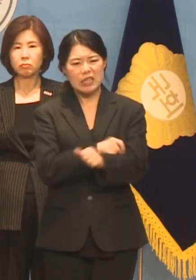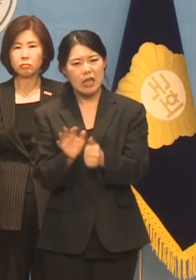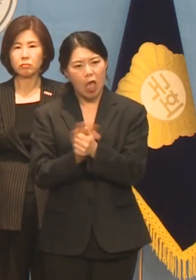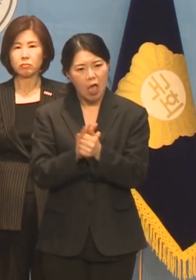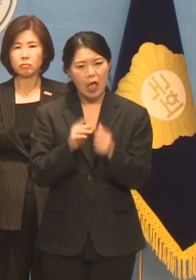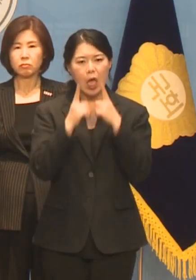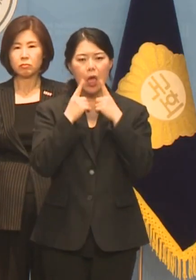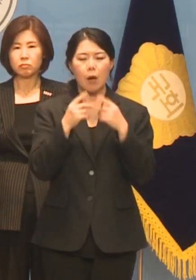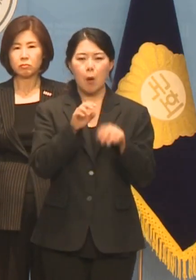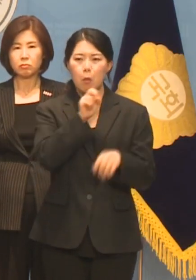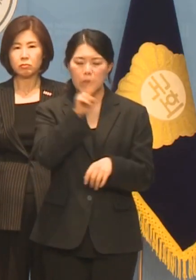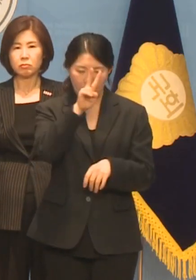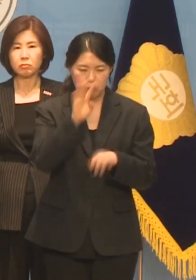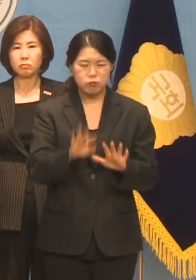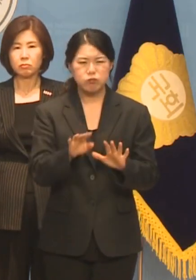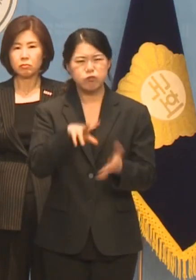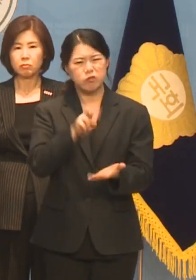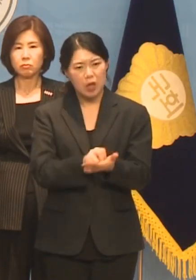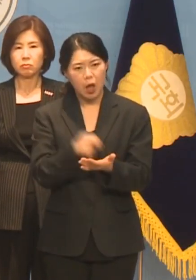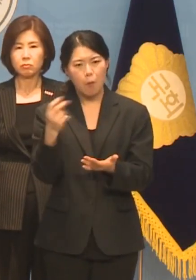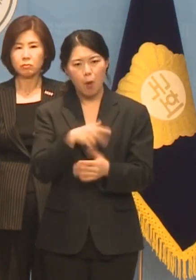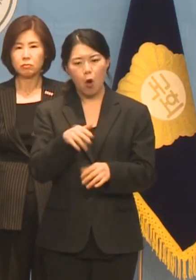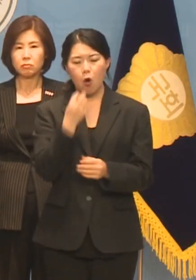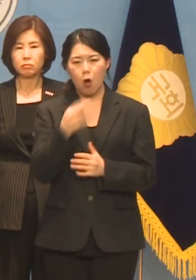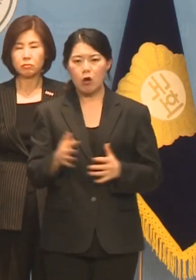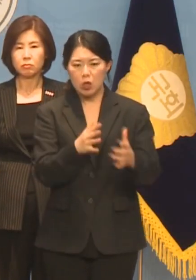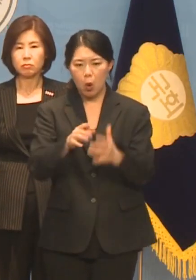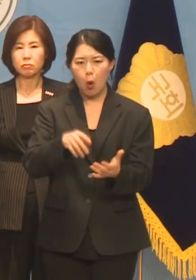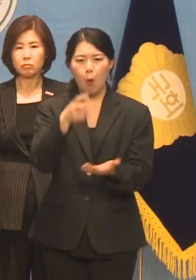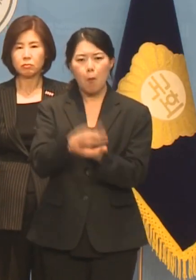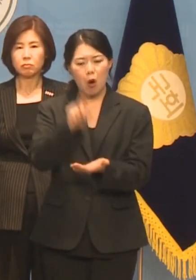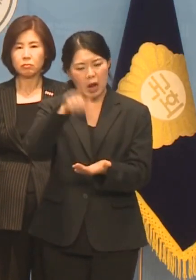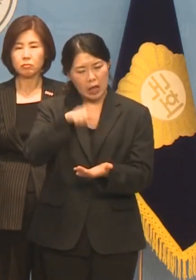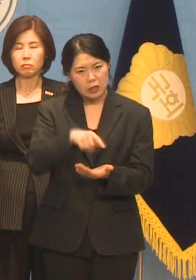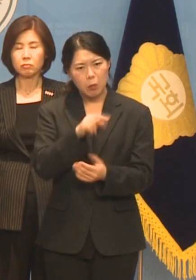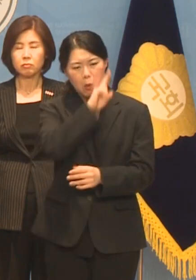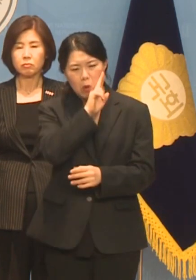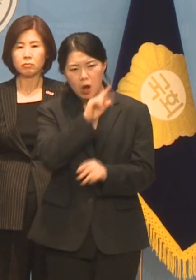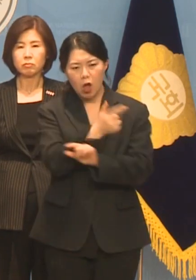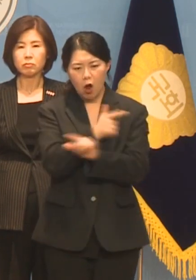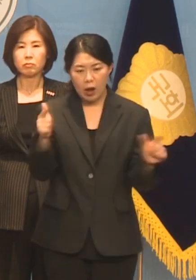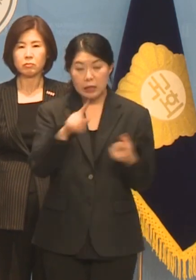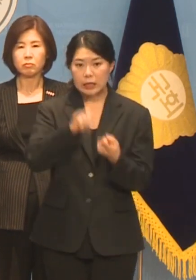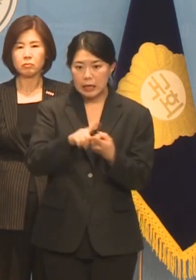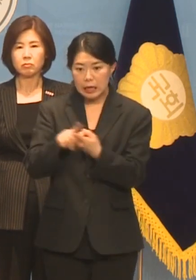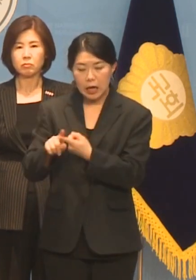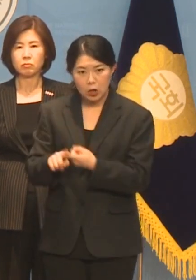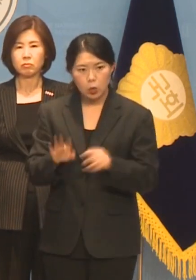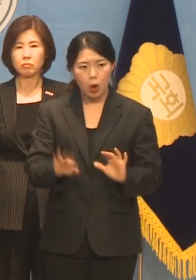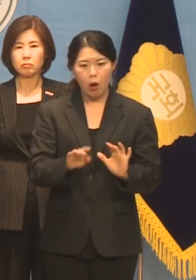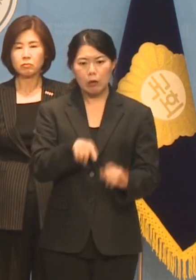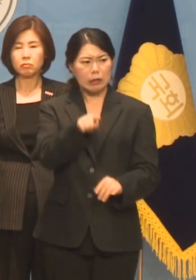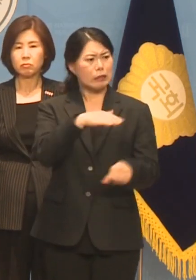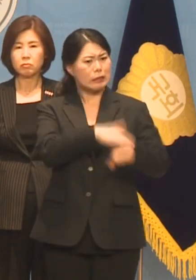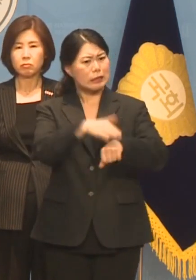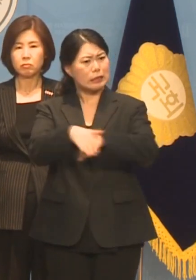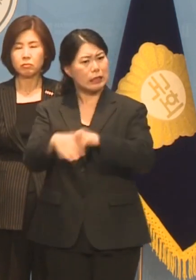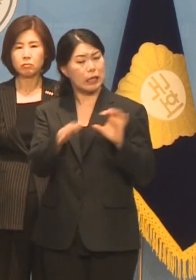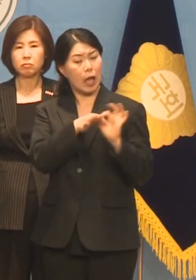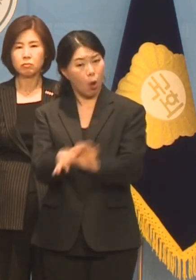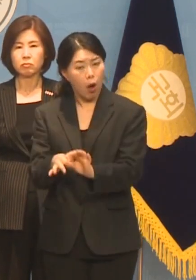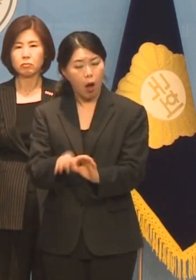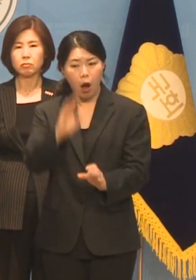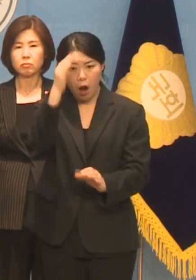쌍방울 대북 송금 의혹, 경기도 법카 유용 범죄까지 남은 사건에서도 이런 식의 판결이